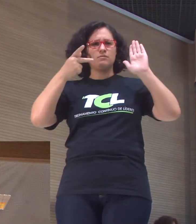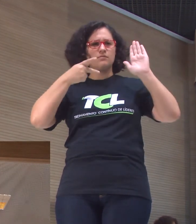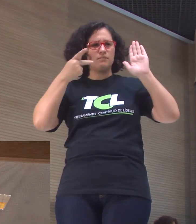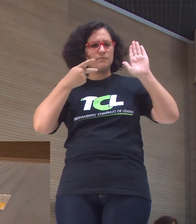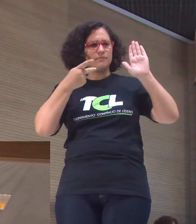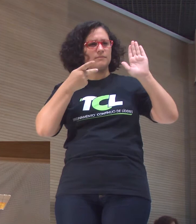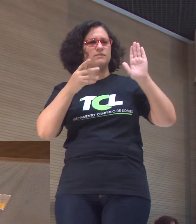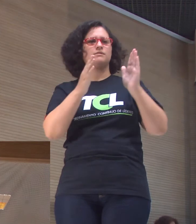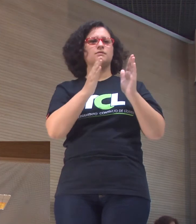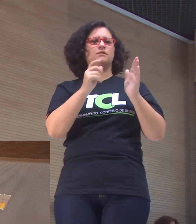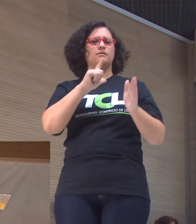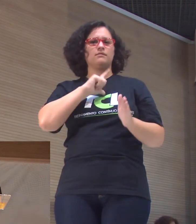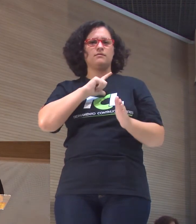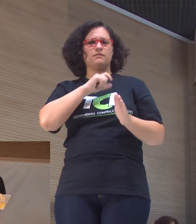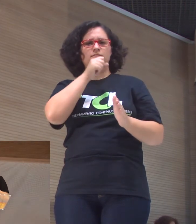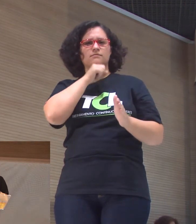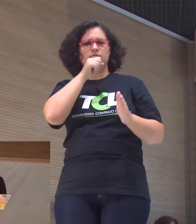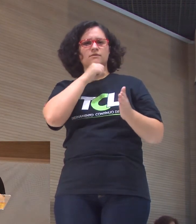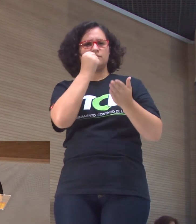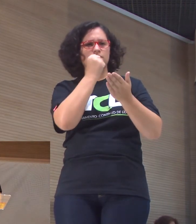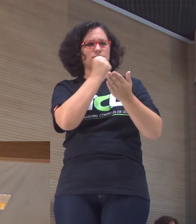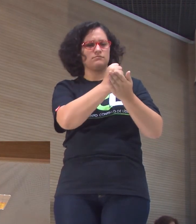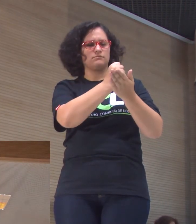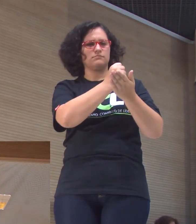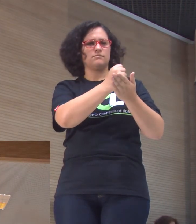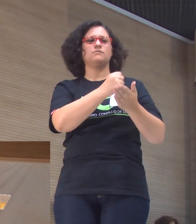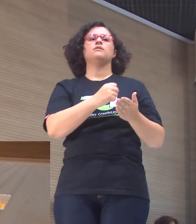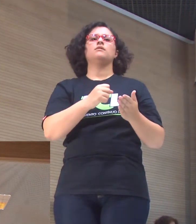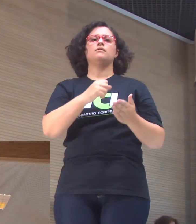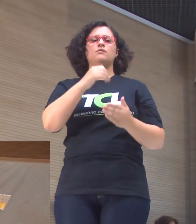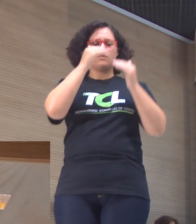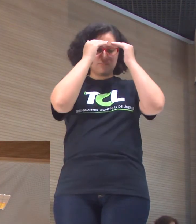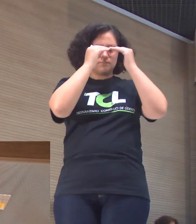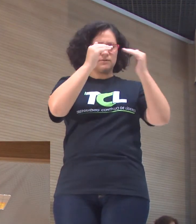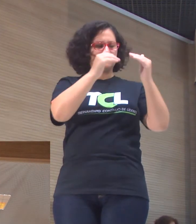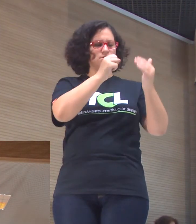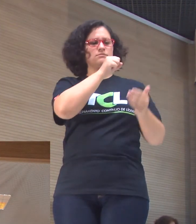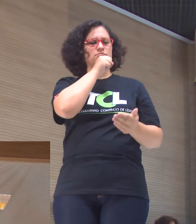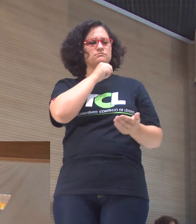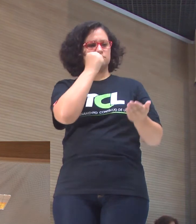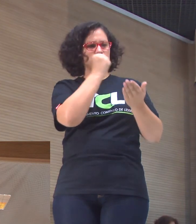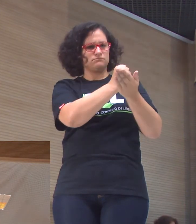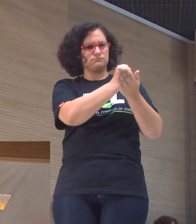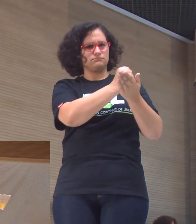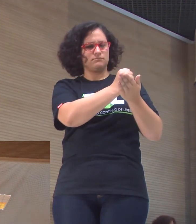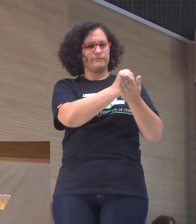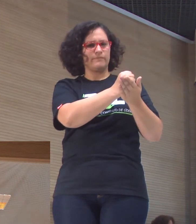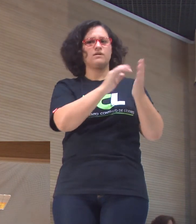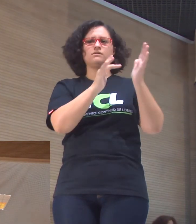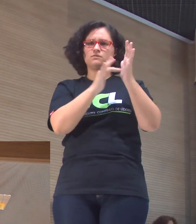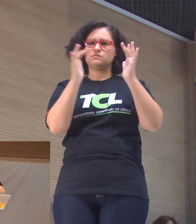e que tinha vindo em cumprimento às Escrituras. E Jesus veio, e